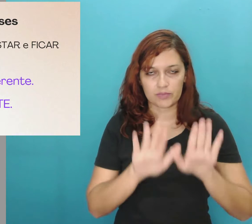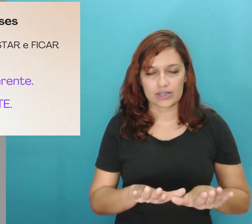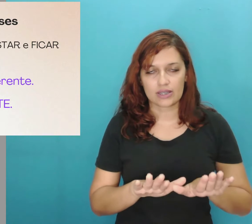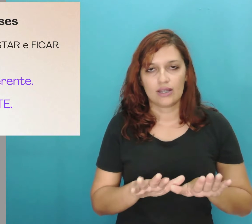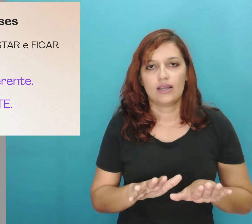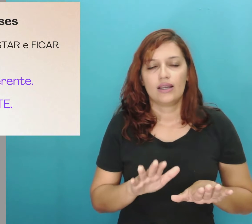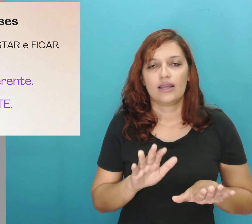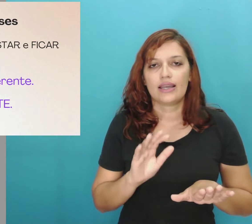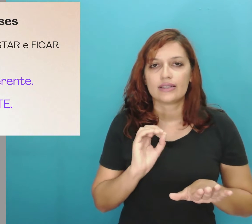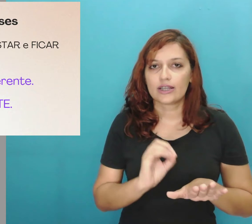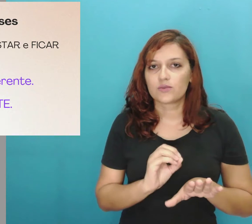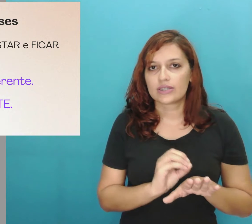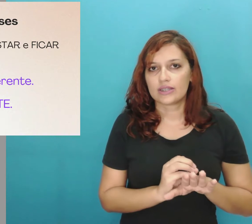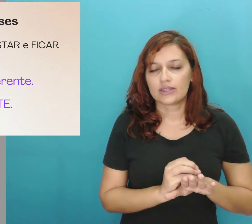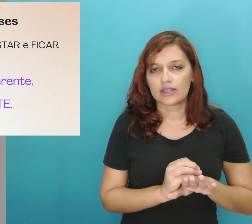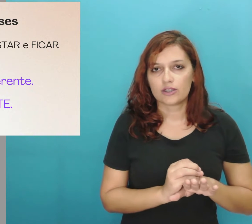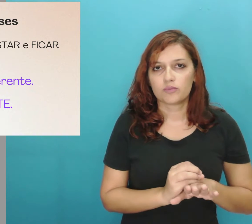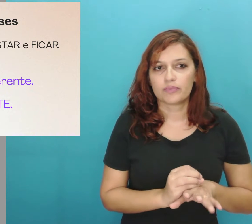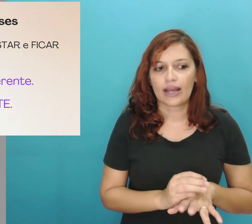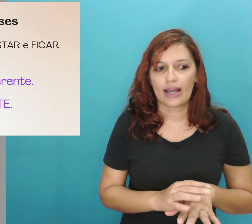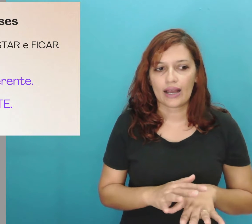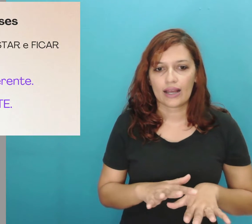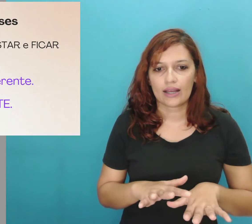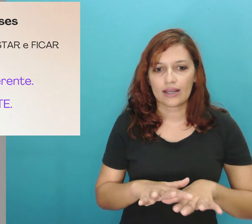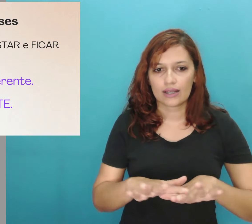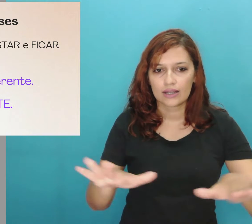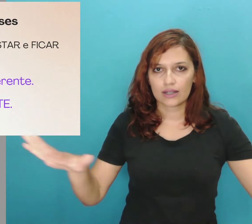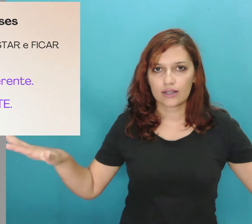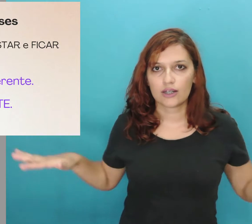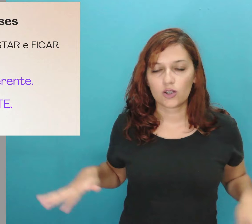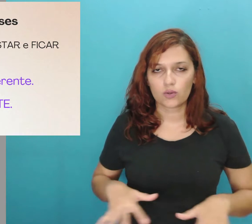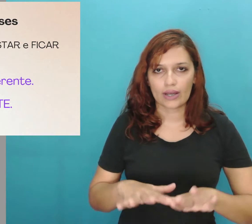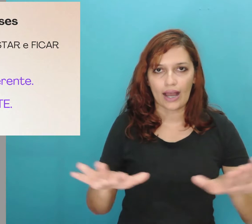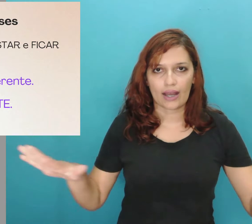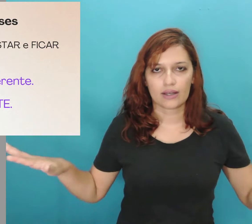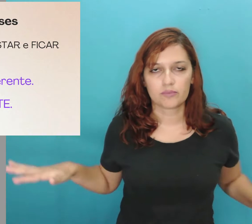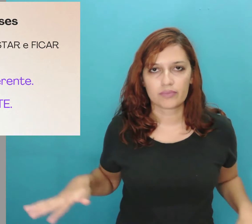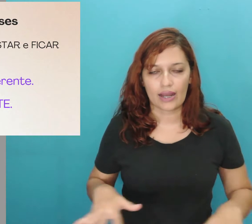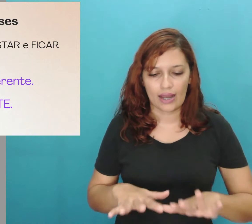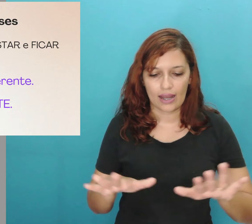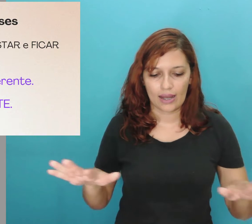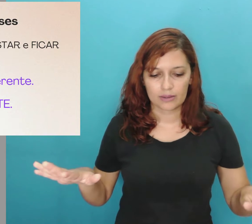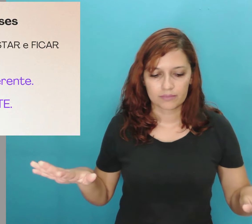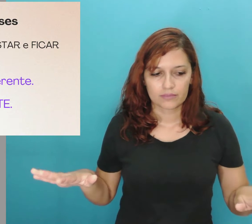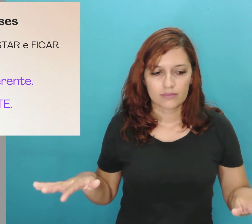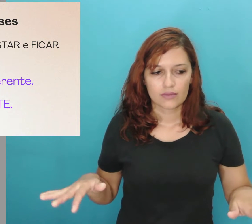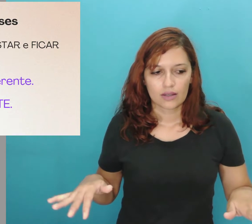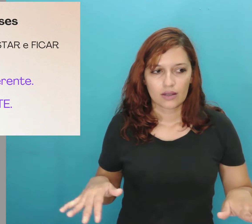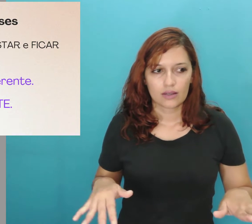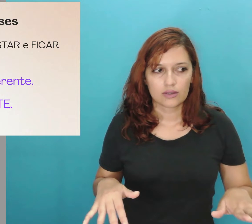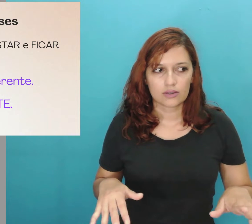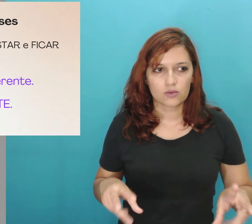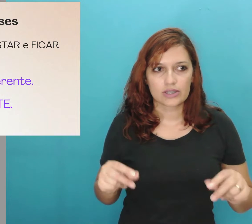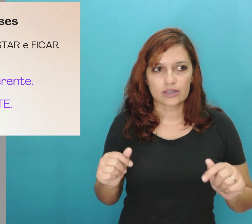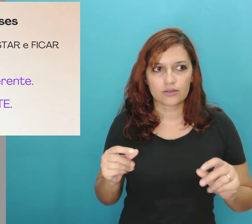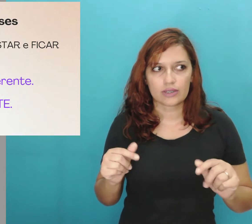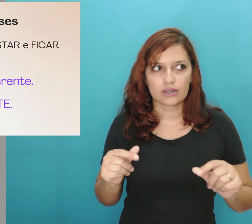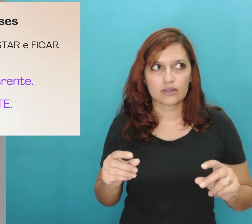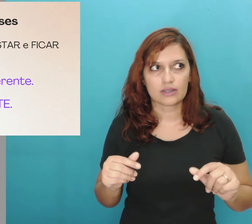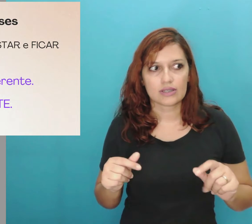Libras, ele tem um sentido para lugar, para no sentido de dizer